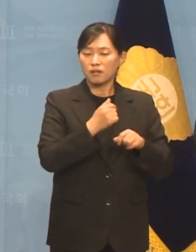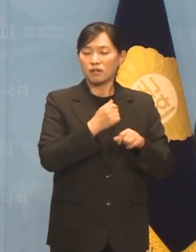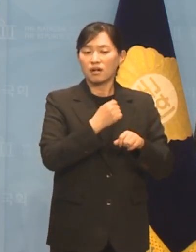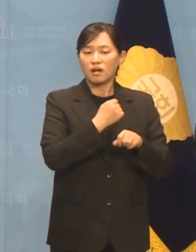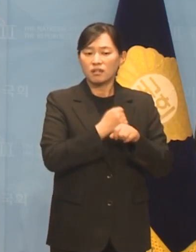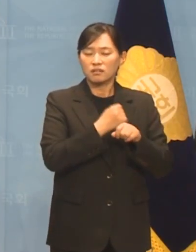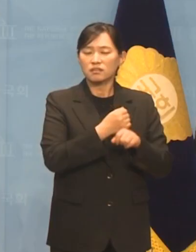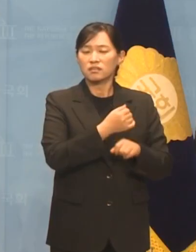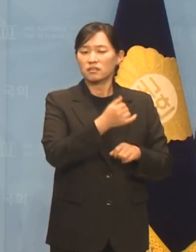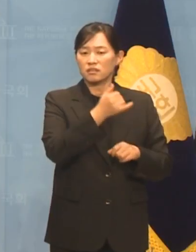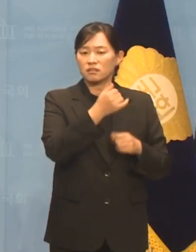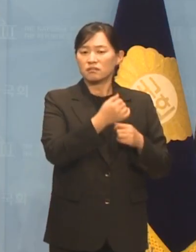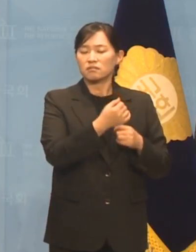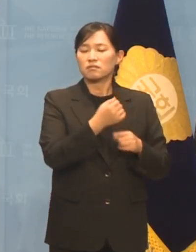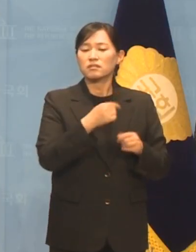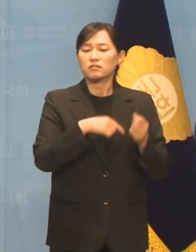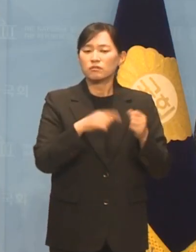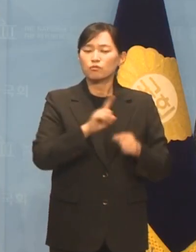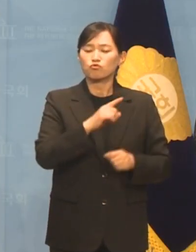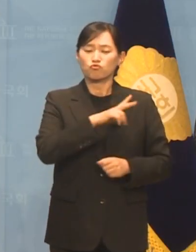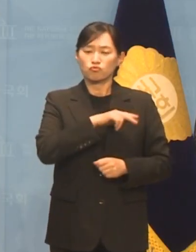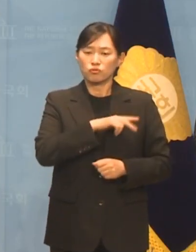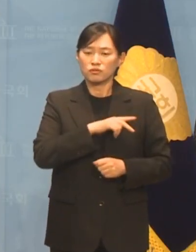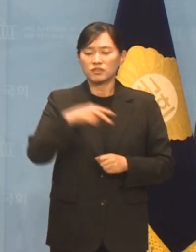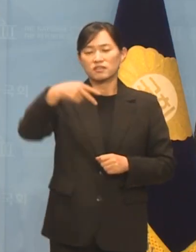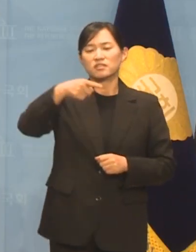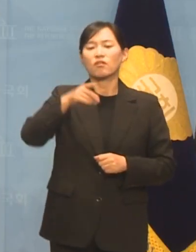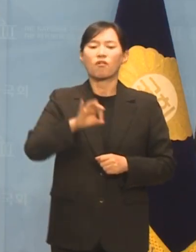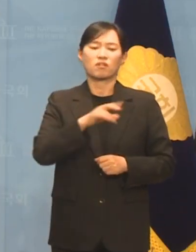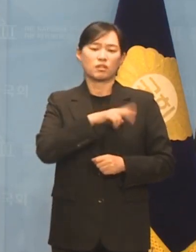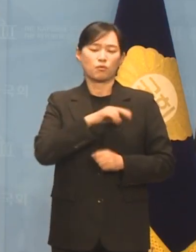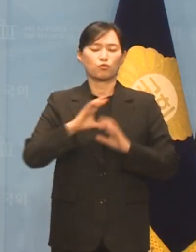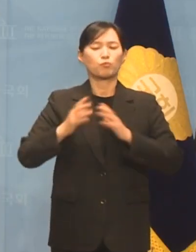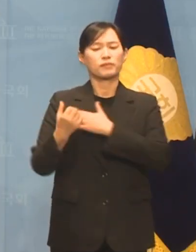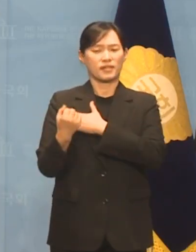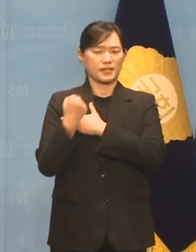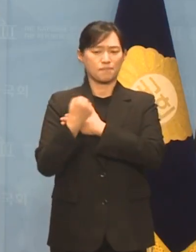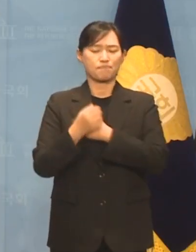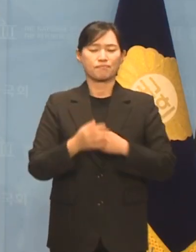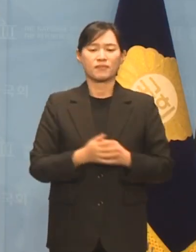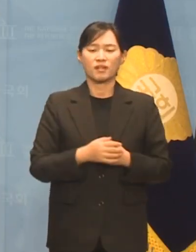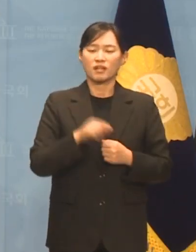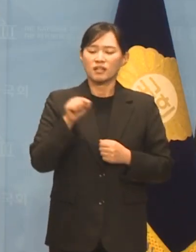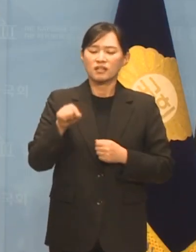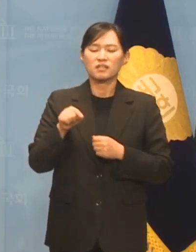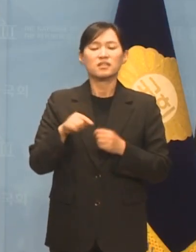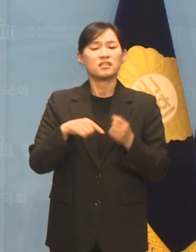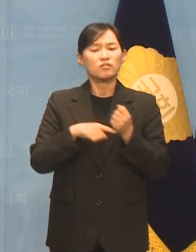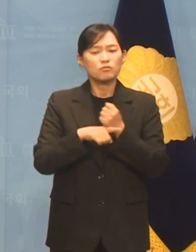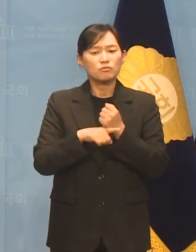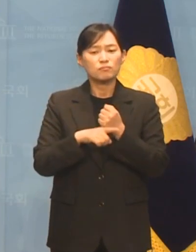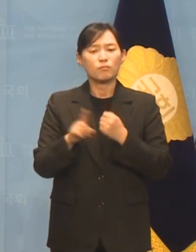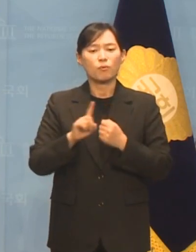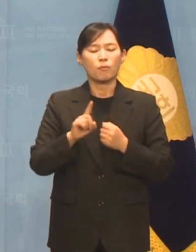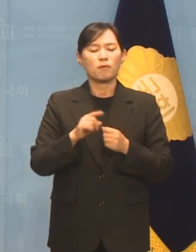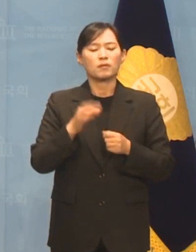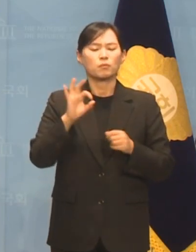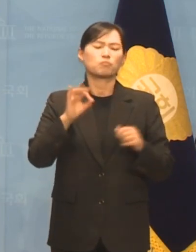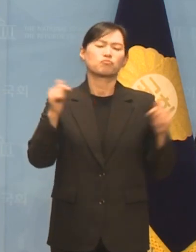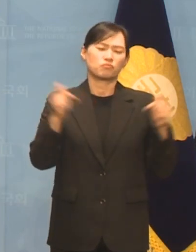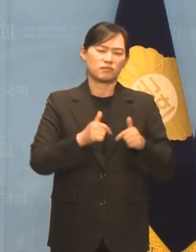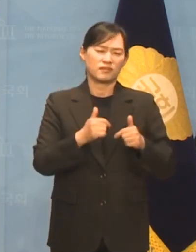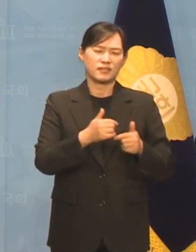국민의힘 성일종 의원입니다. 성일종 의원은 전력화 시기 지연이 이유라며 감액 의견을